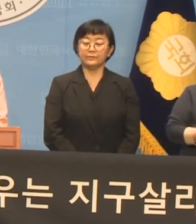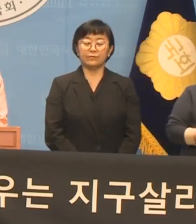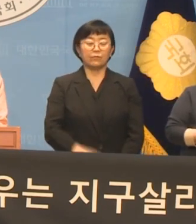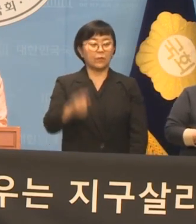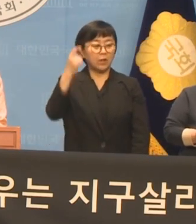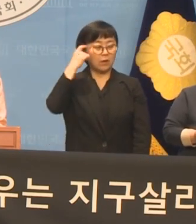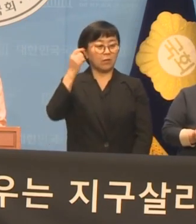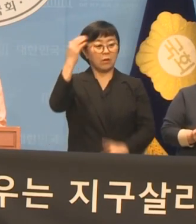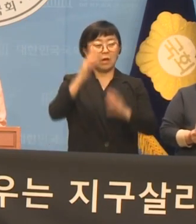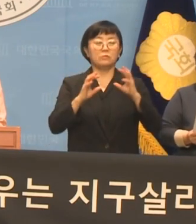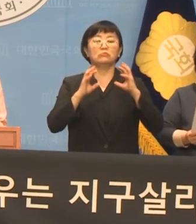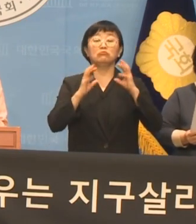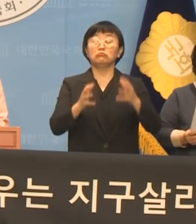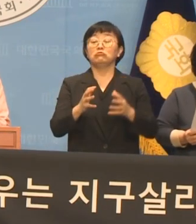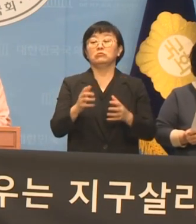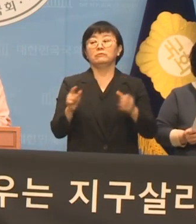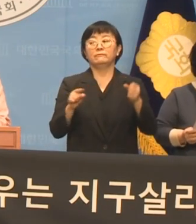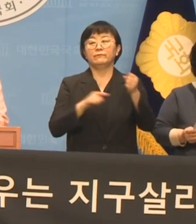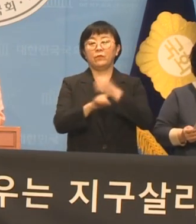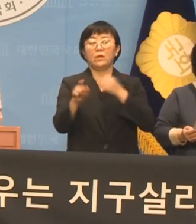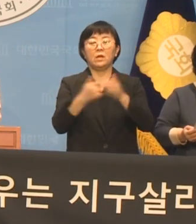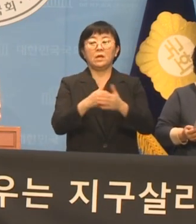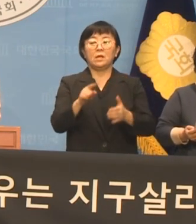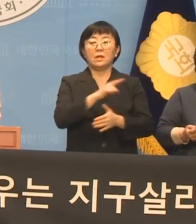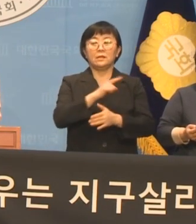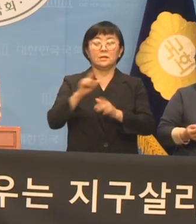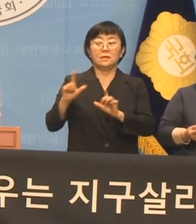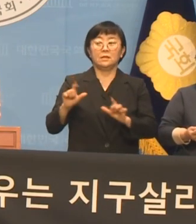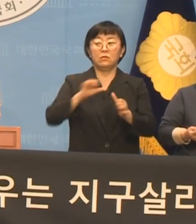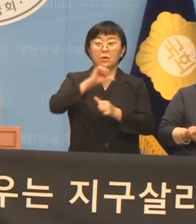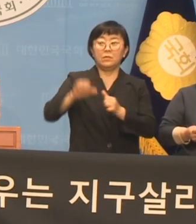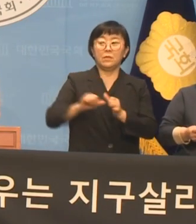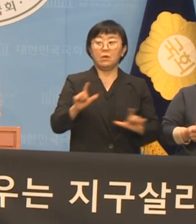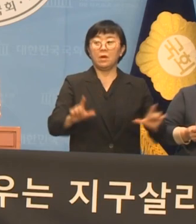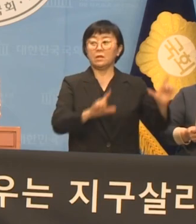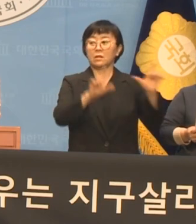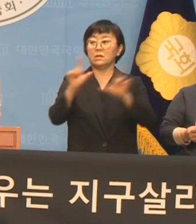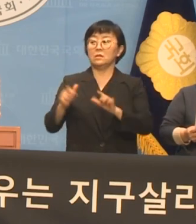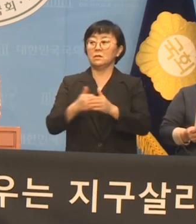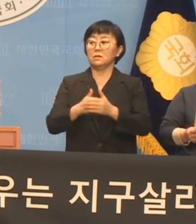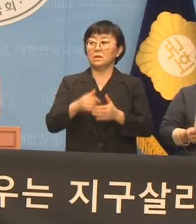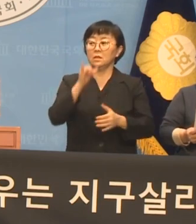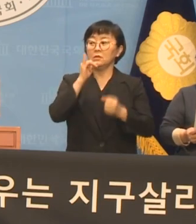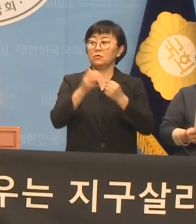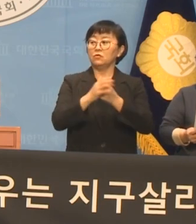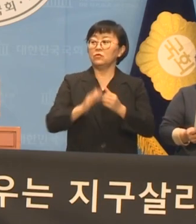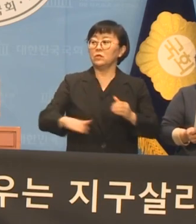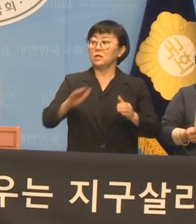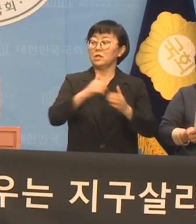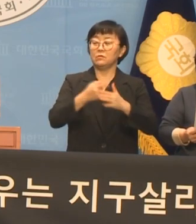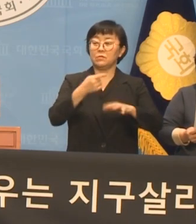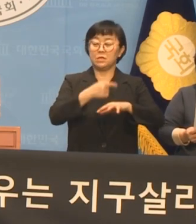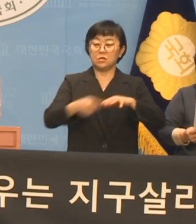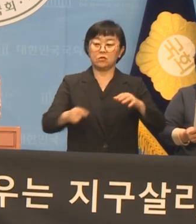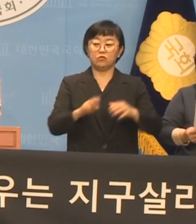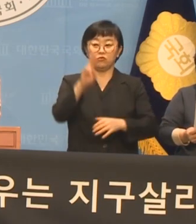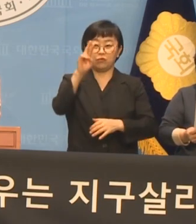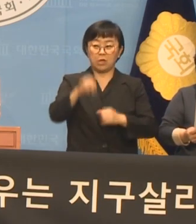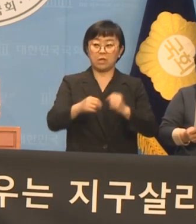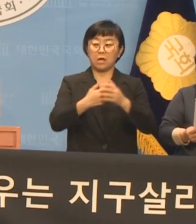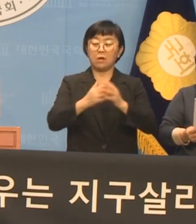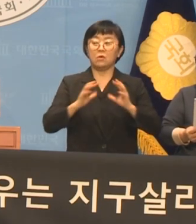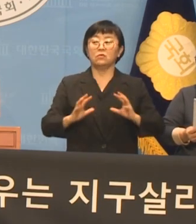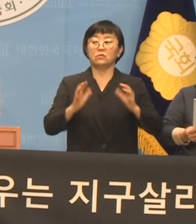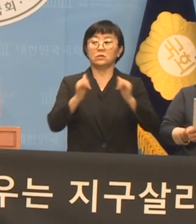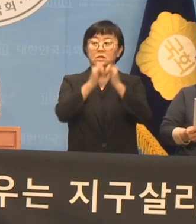왜 대한민국인가? 가장 생태적인 삶을 살아온 우리 민족이 유엔과